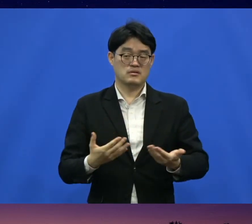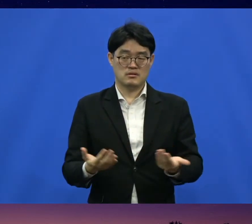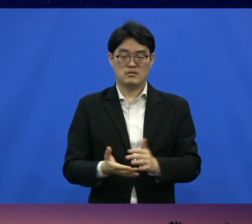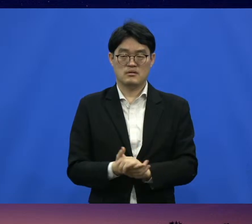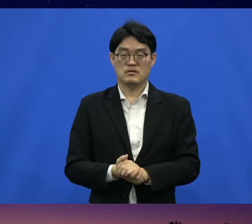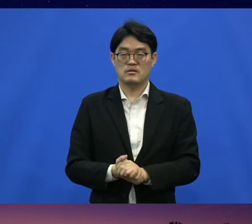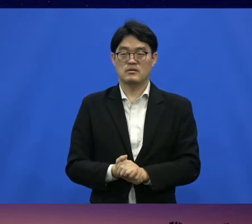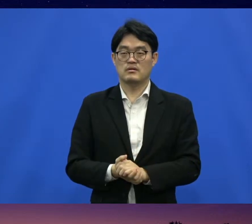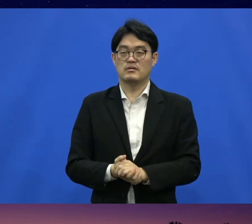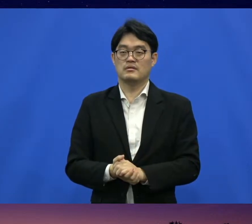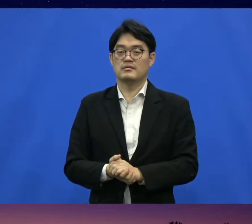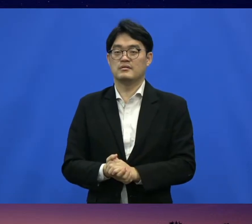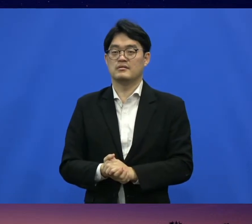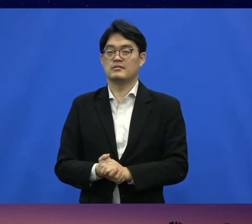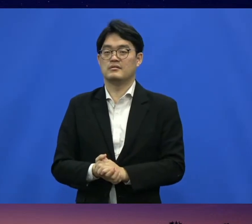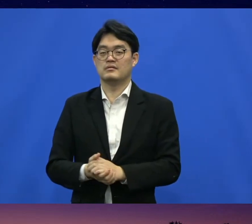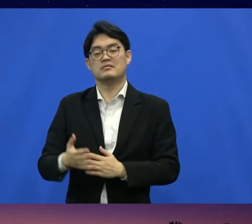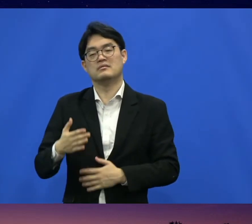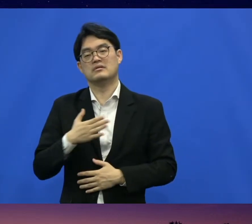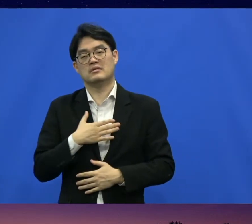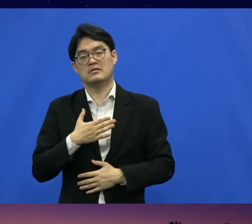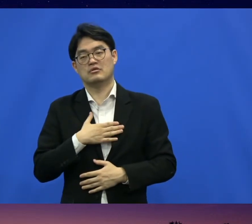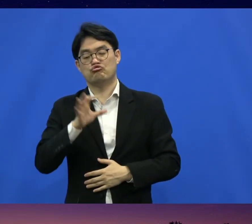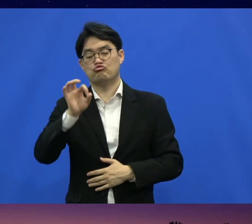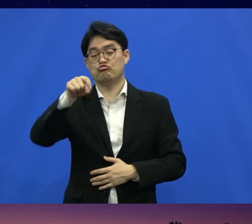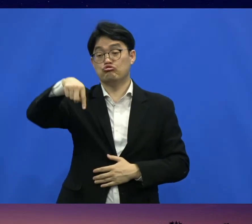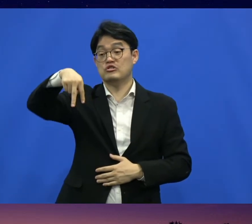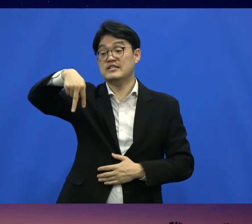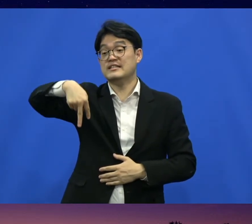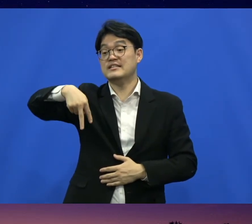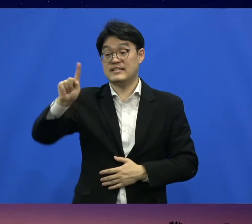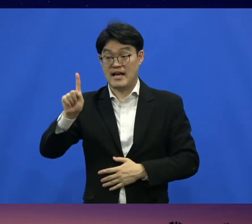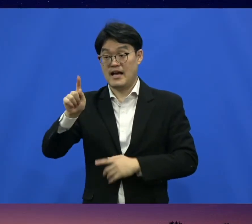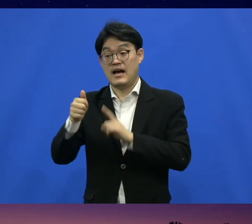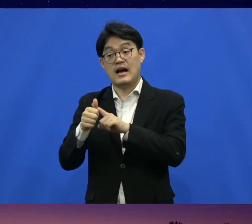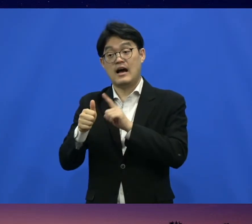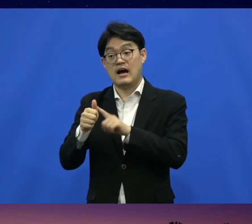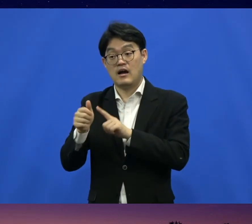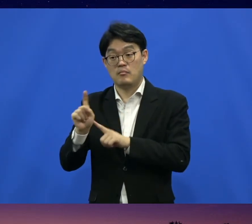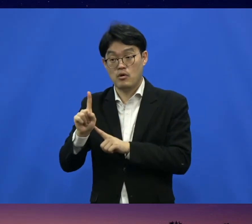없어요. 마치 우사는 하나님을 자기가 어떻게